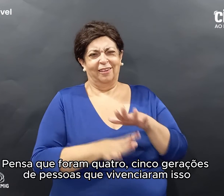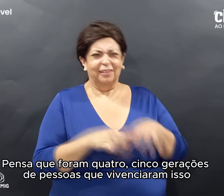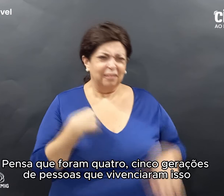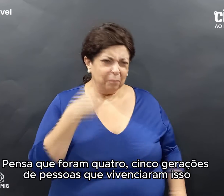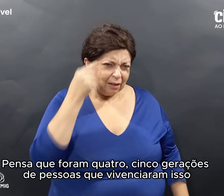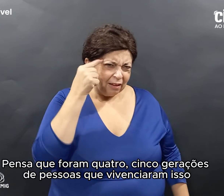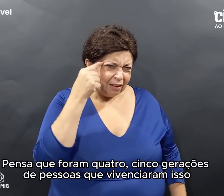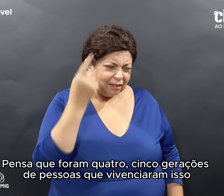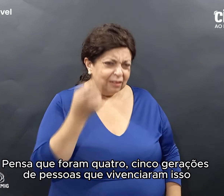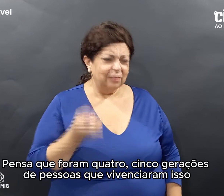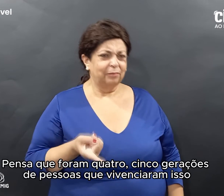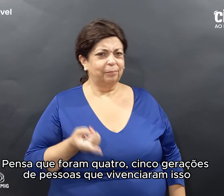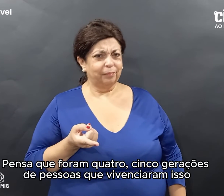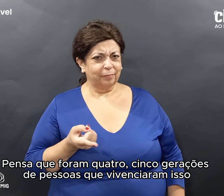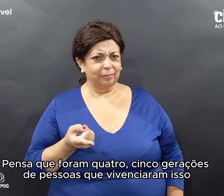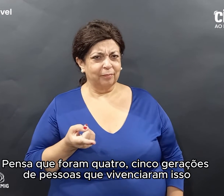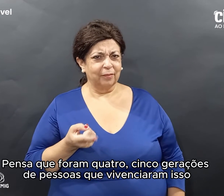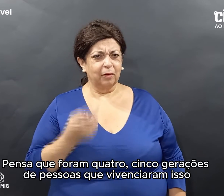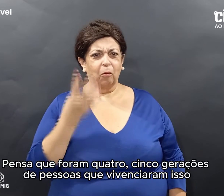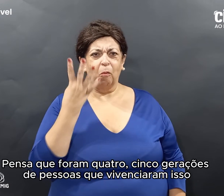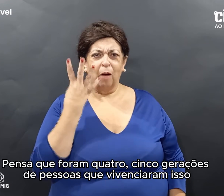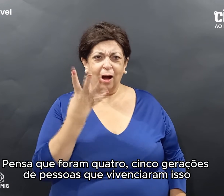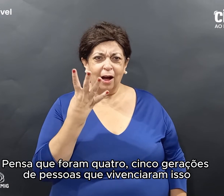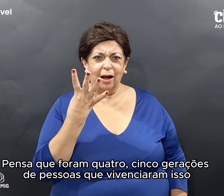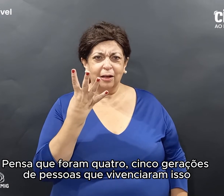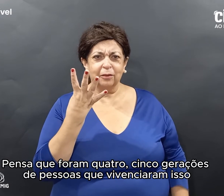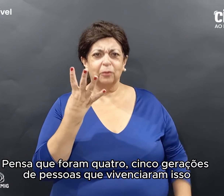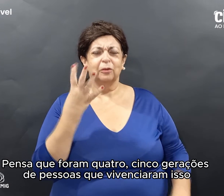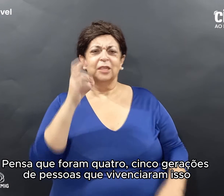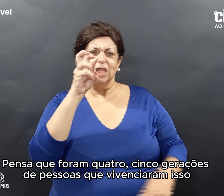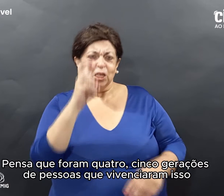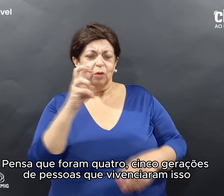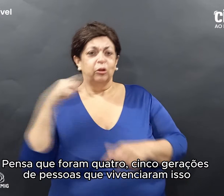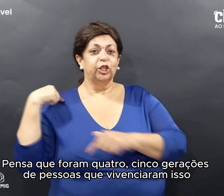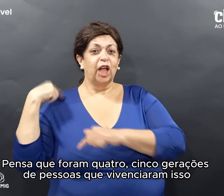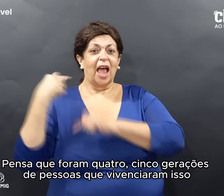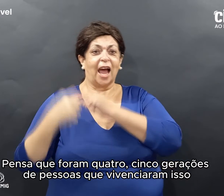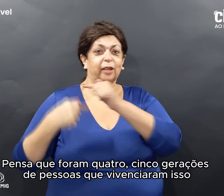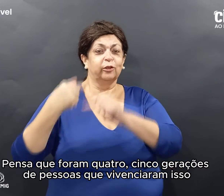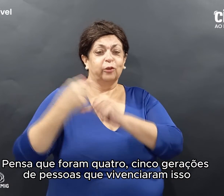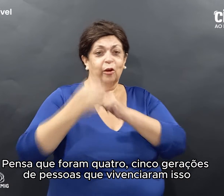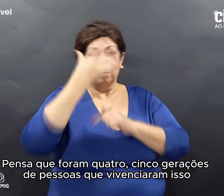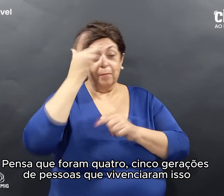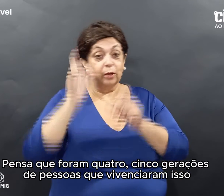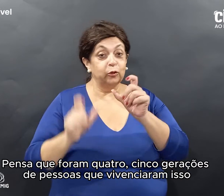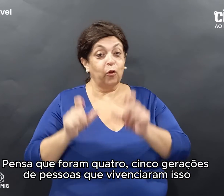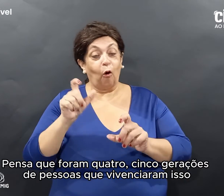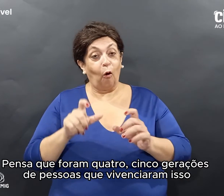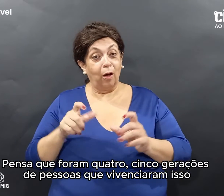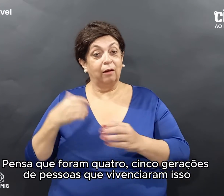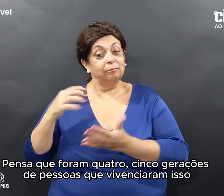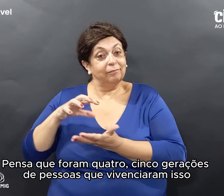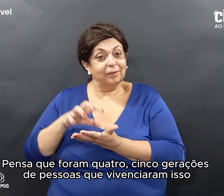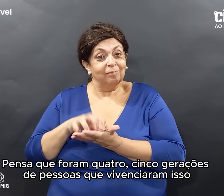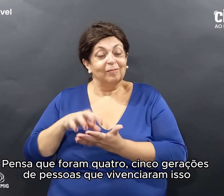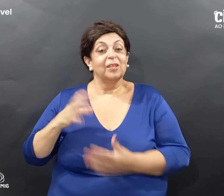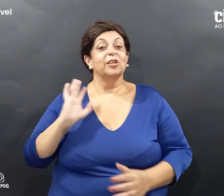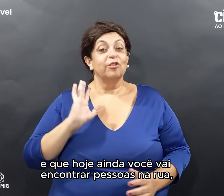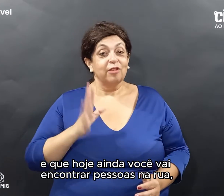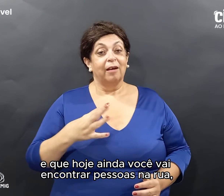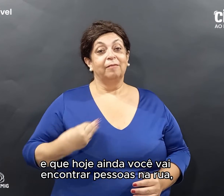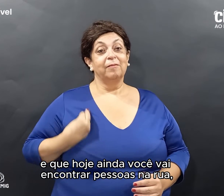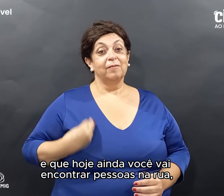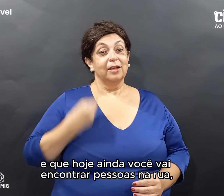Pensa que foram 4, 5 gerações de pessoas que vivenciaram isso,